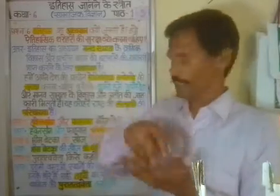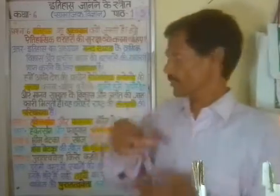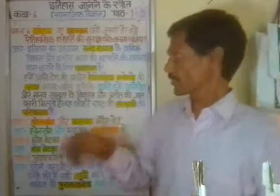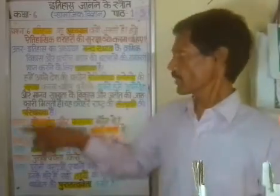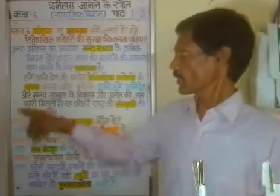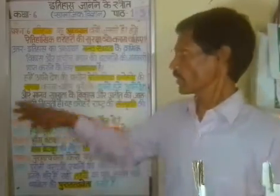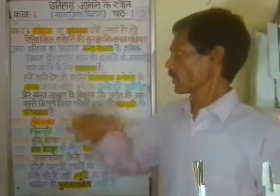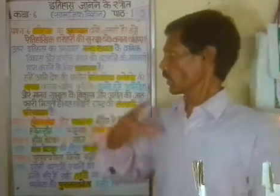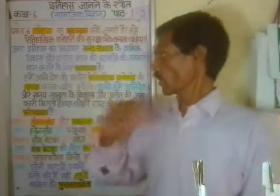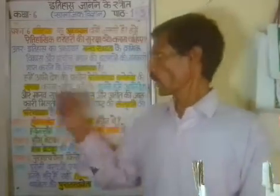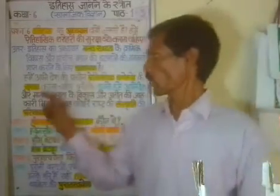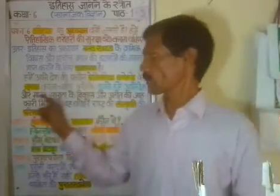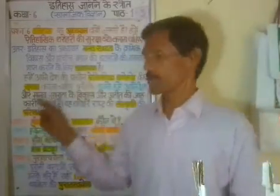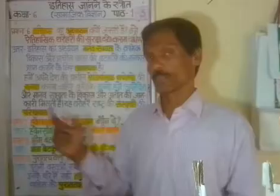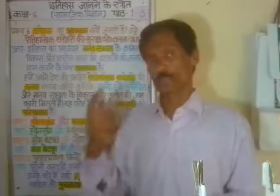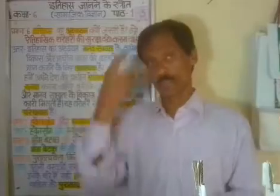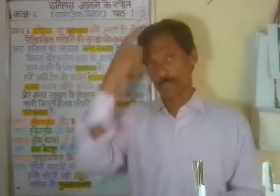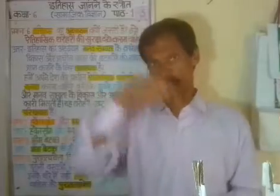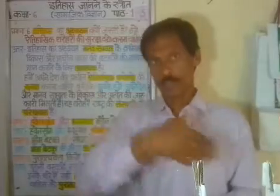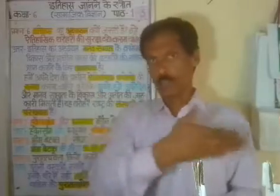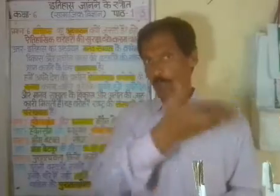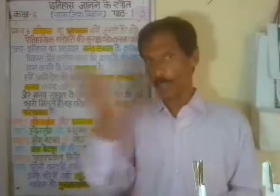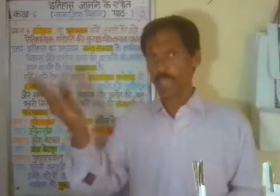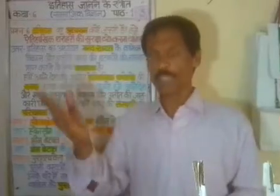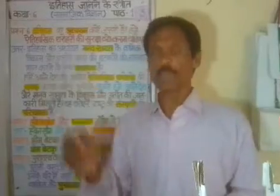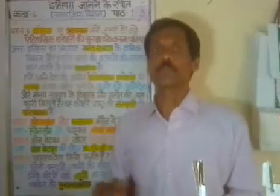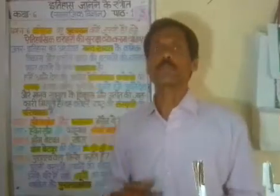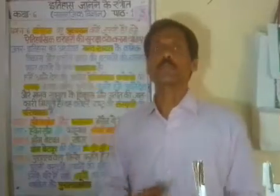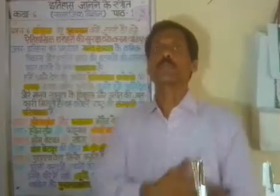देश और मानव